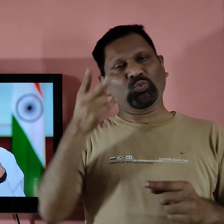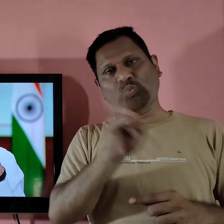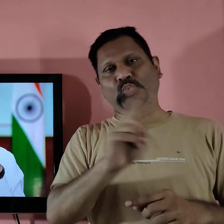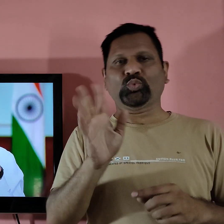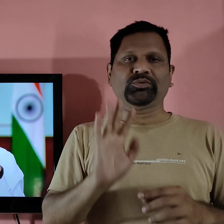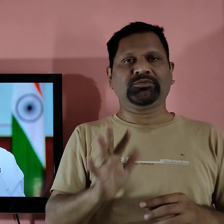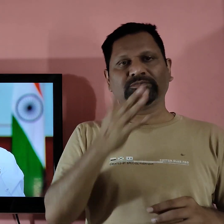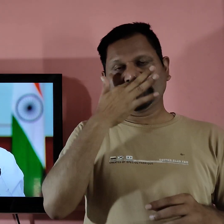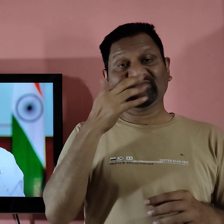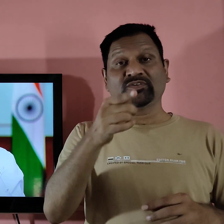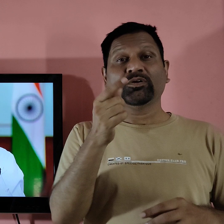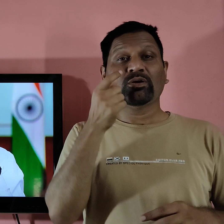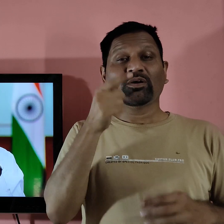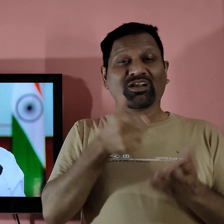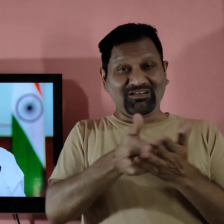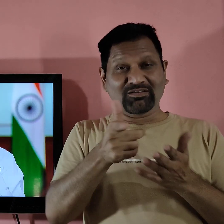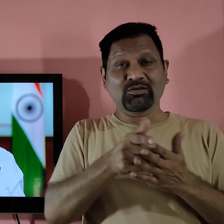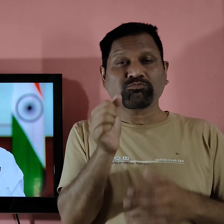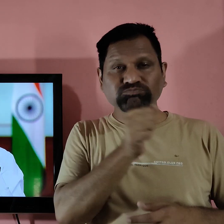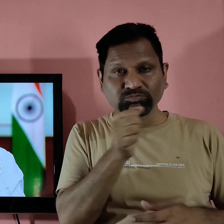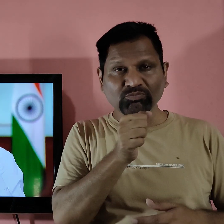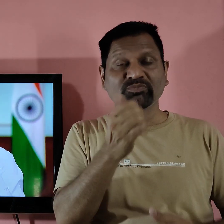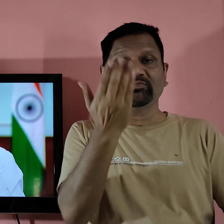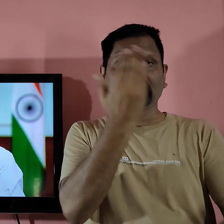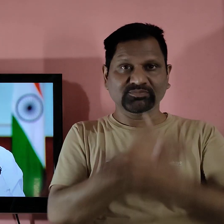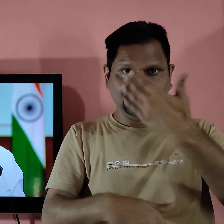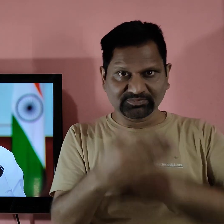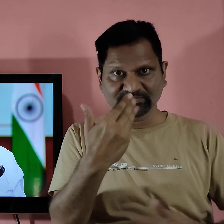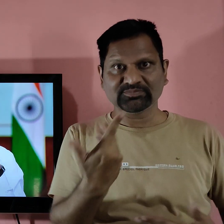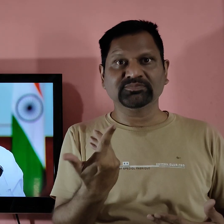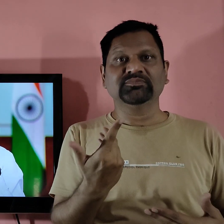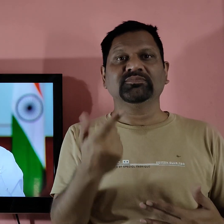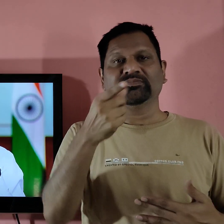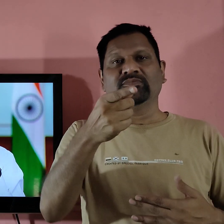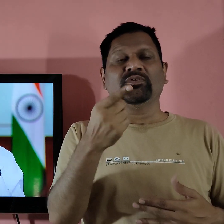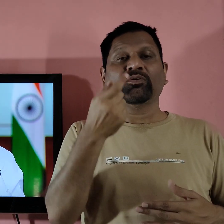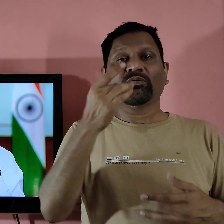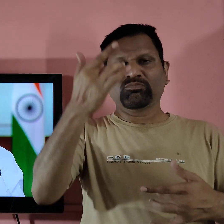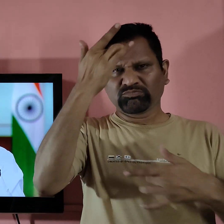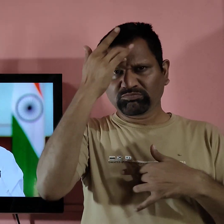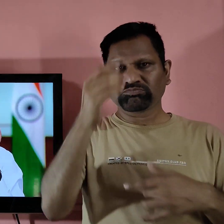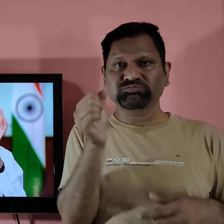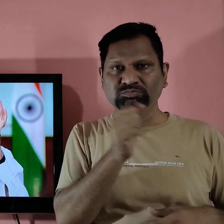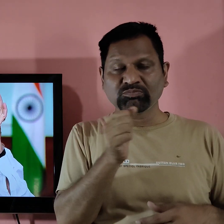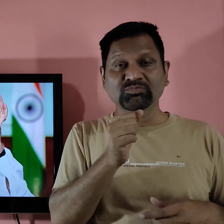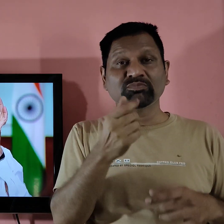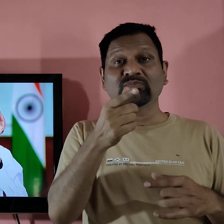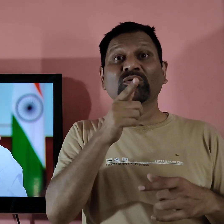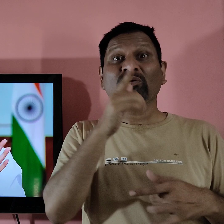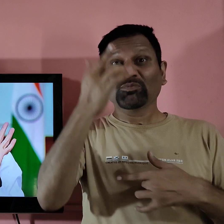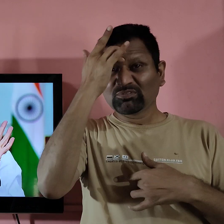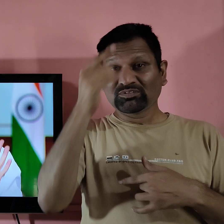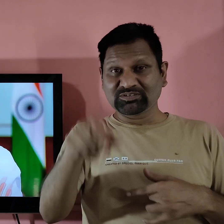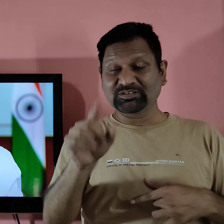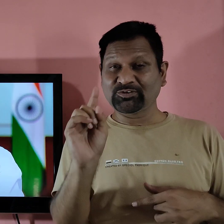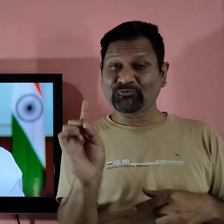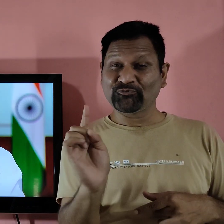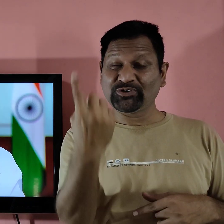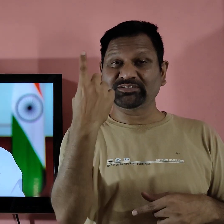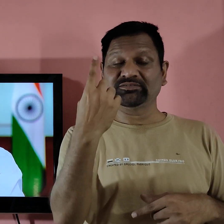में बुजुर्ग, दिव्यांग या फिर बीमार लोगों की सबसे पहली